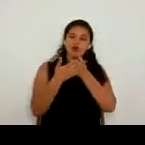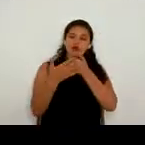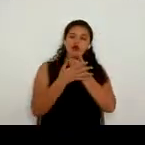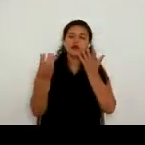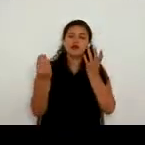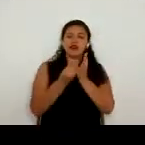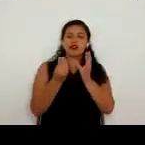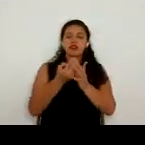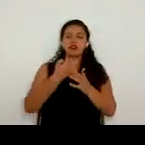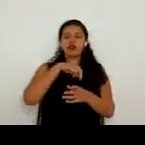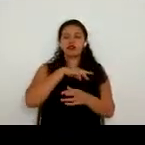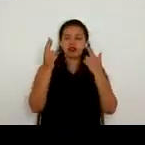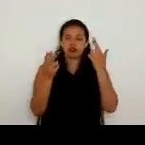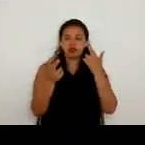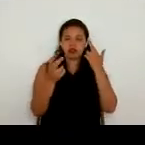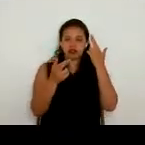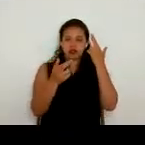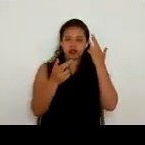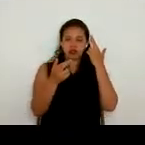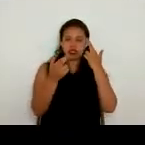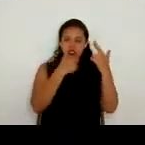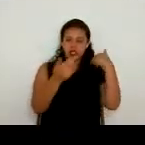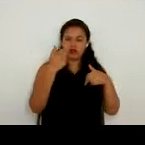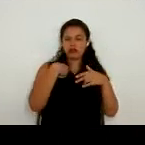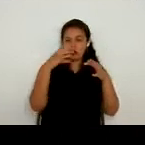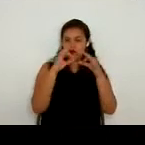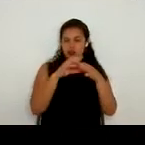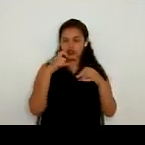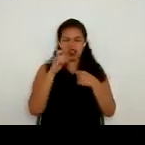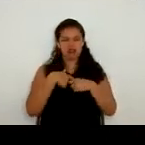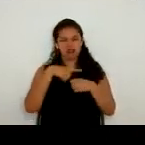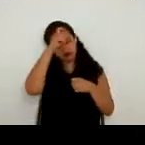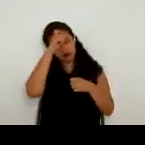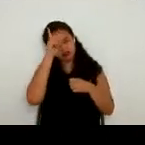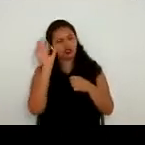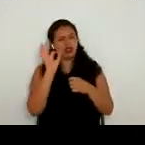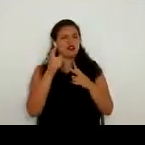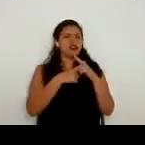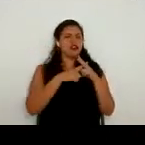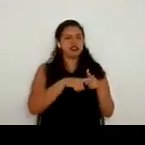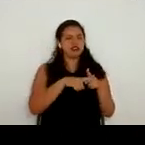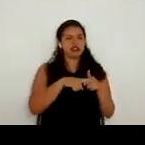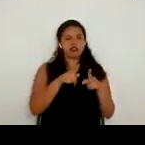porque veo una inconsistencia allí pudiera ser que sea de origen pero lo revisamos